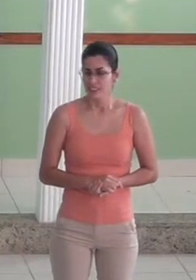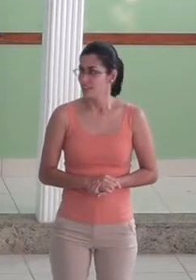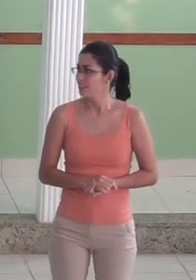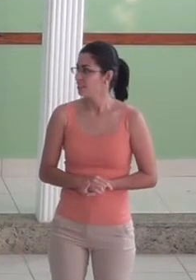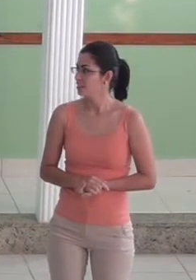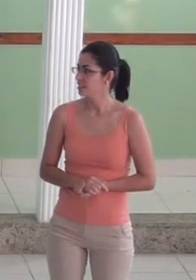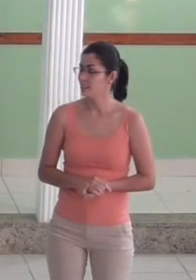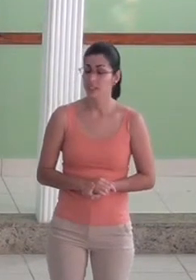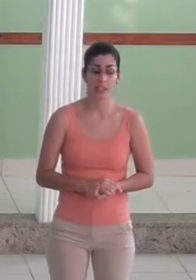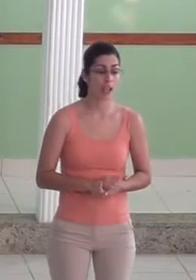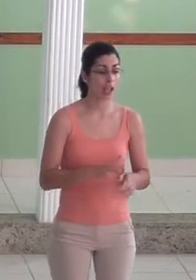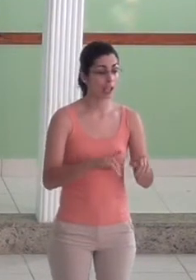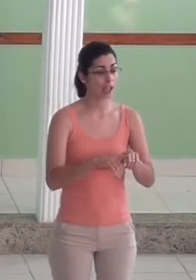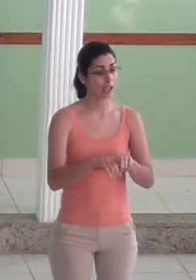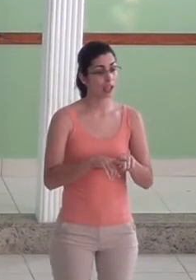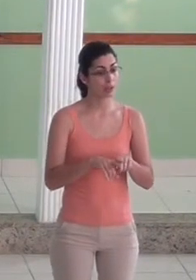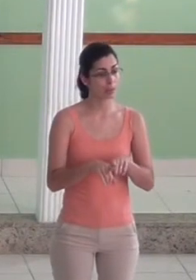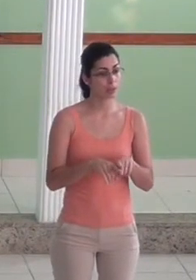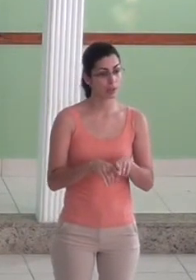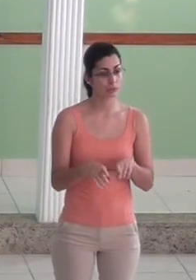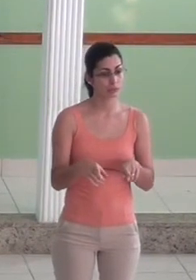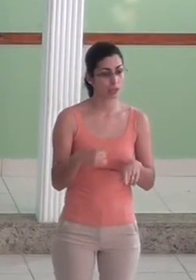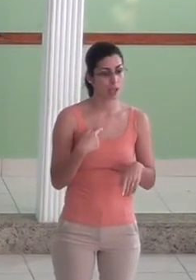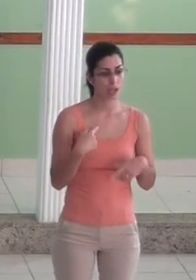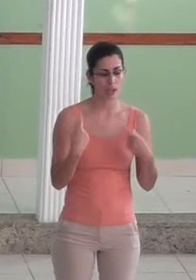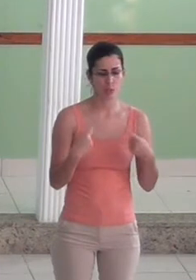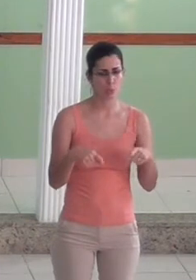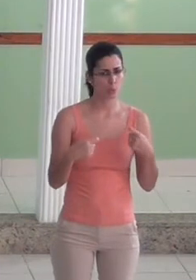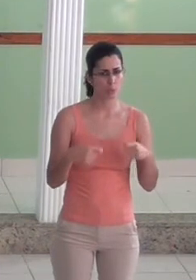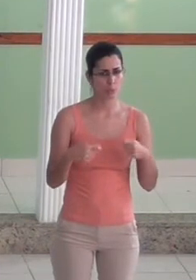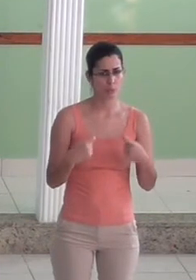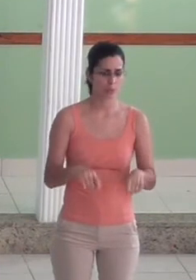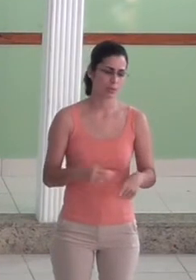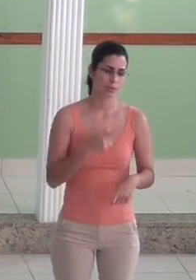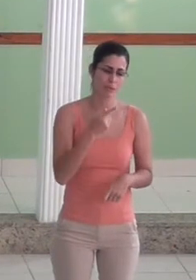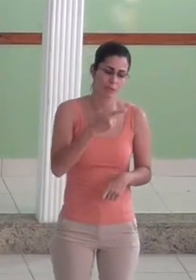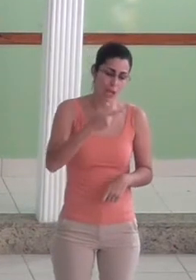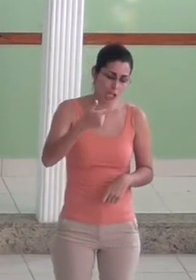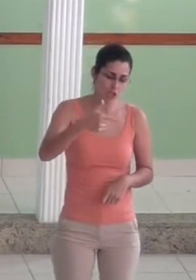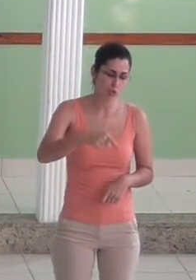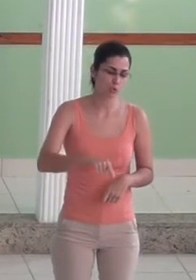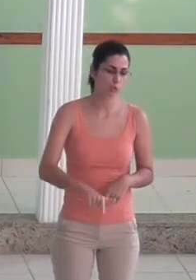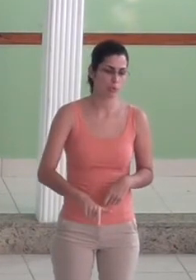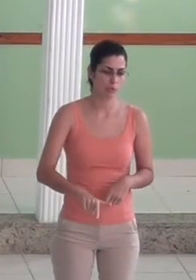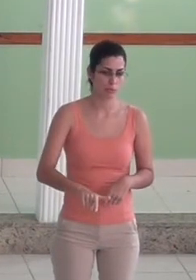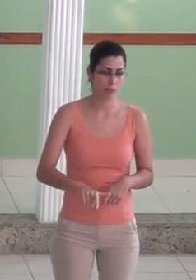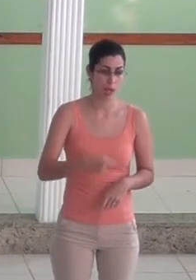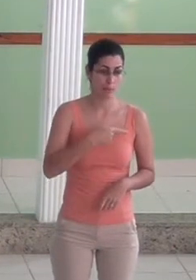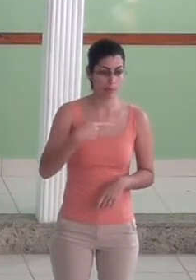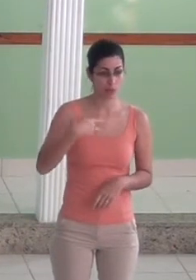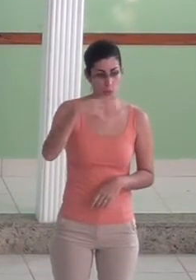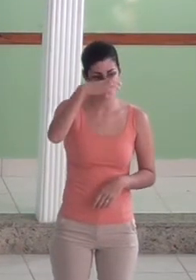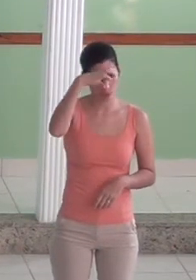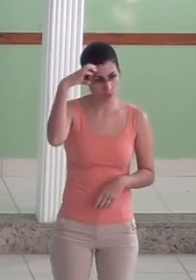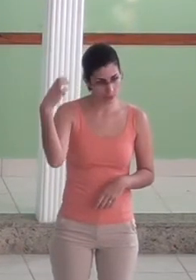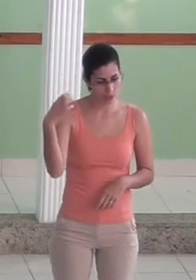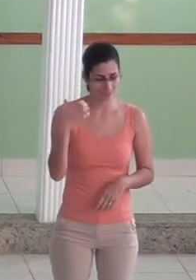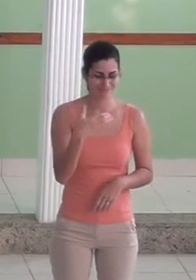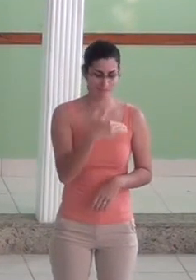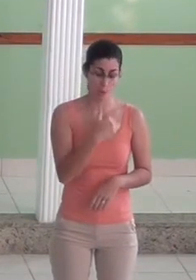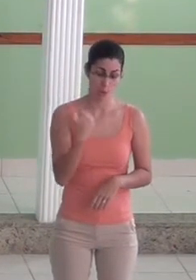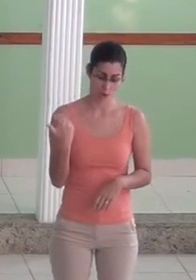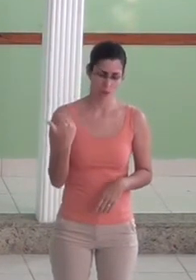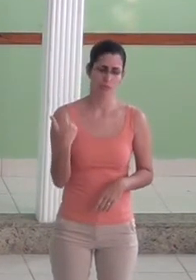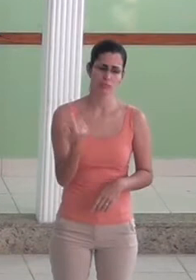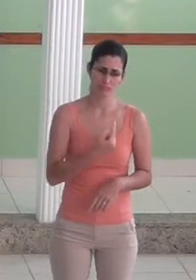não preciso repetir. Nós tivemos a perda do nosso pastor Eduardo, nós continuamos sentindo por